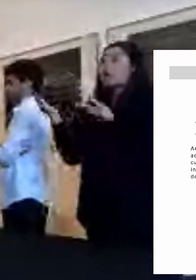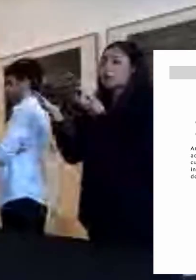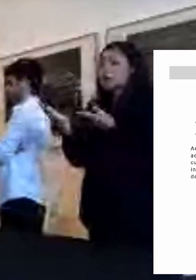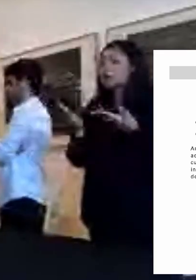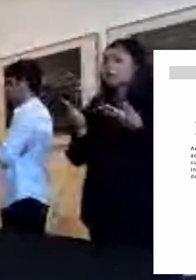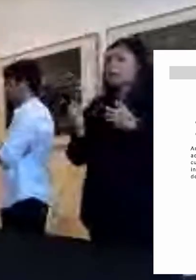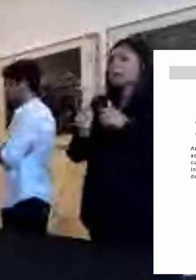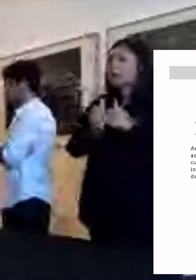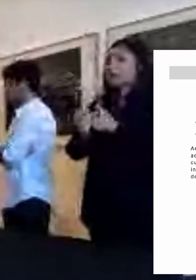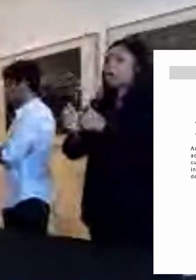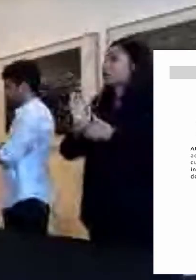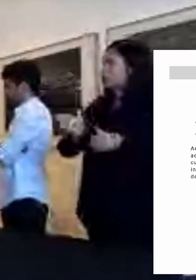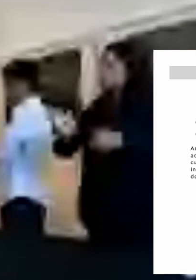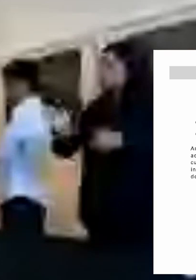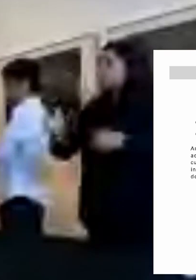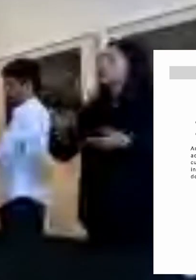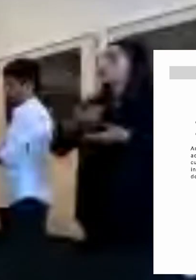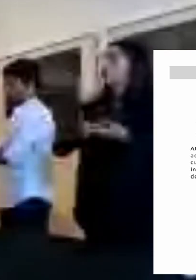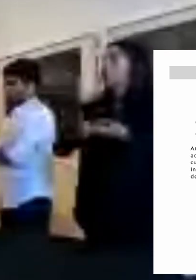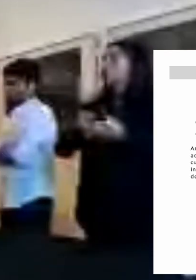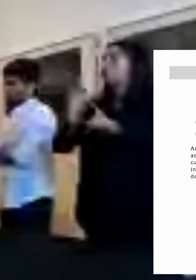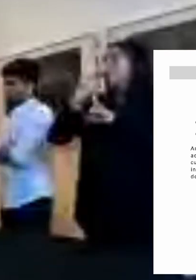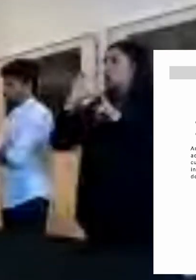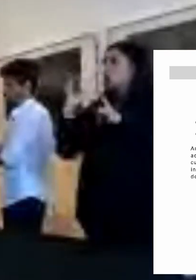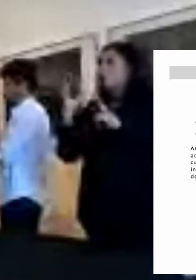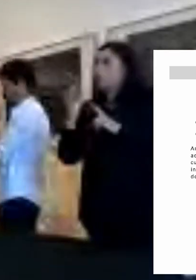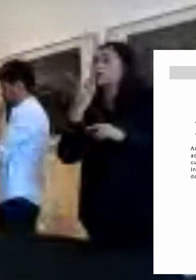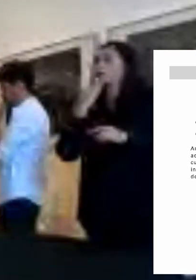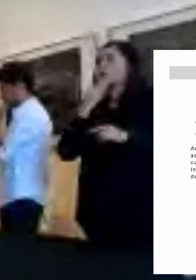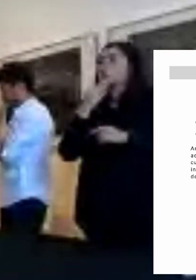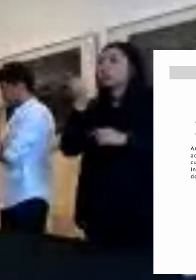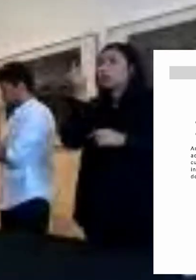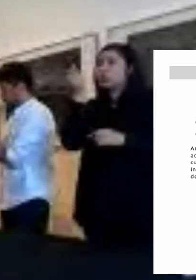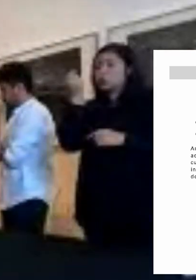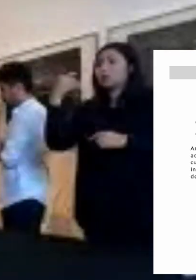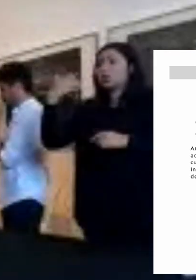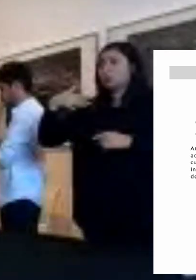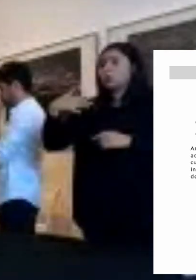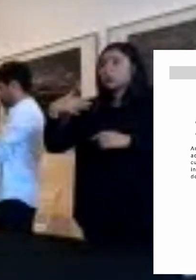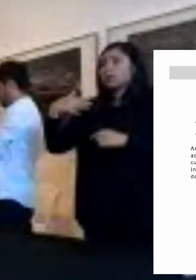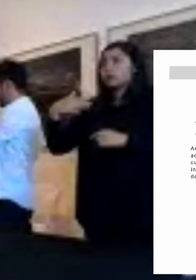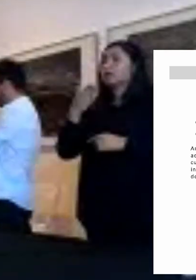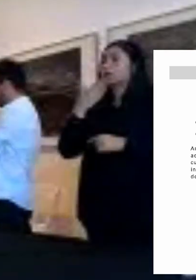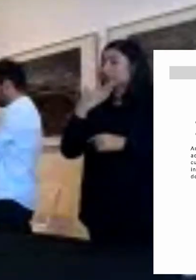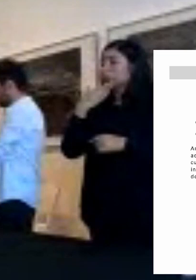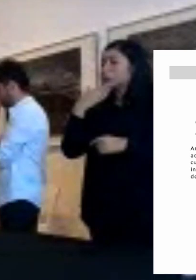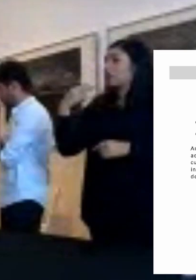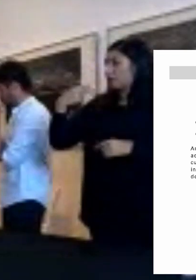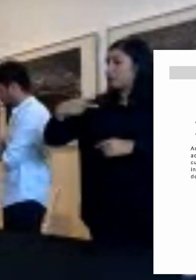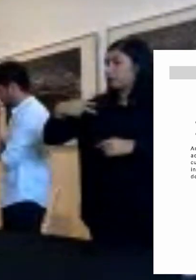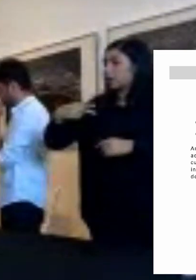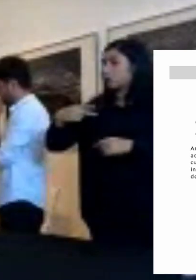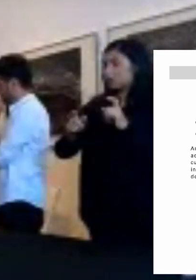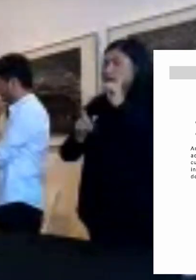continuidad a nuestra oferta cultural como circuito de apalancamiento económico, que es un elemento que también ha valorado mucho las personas